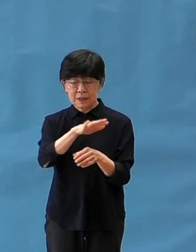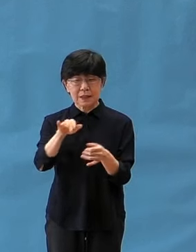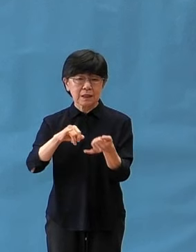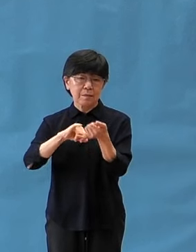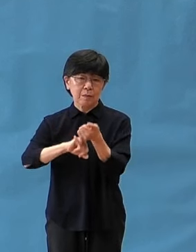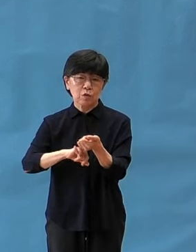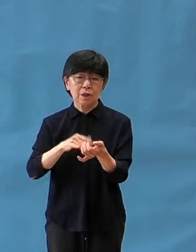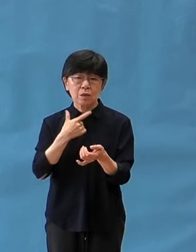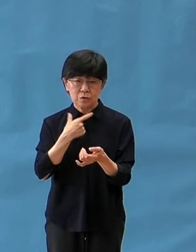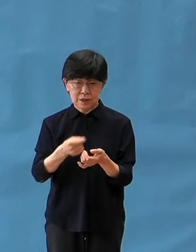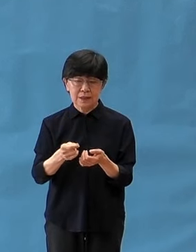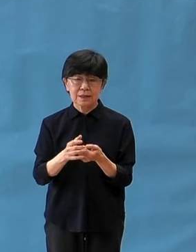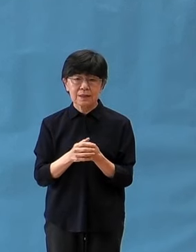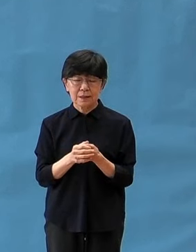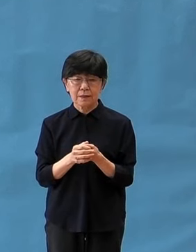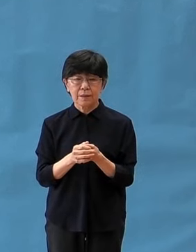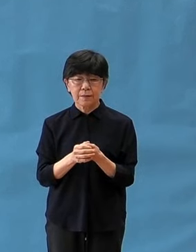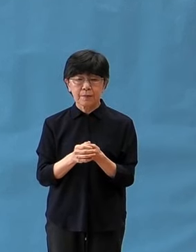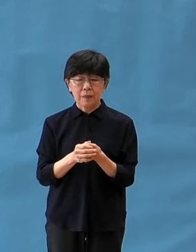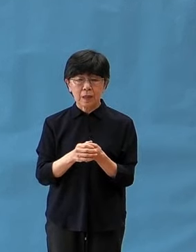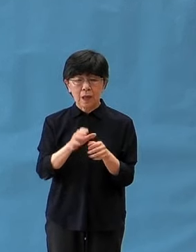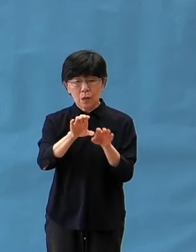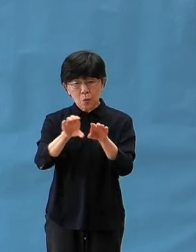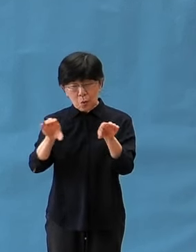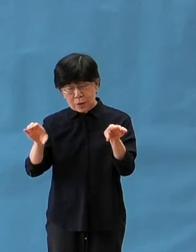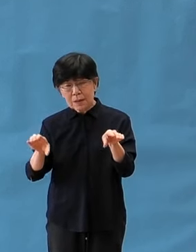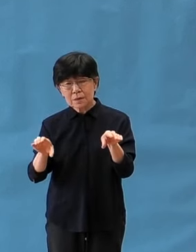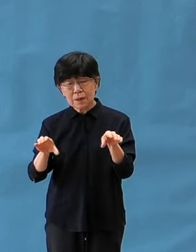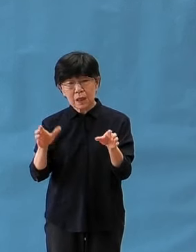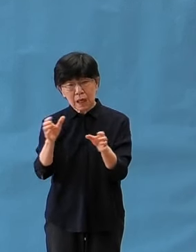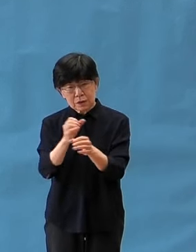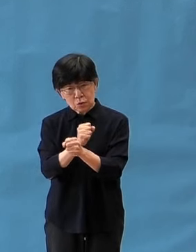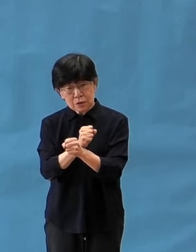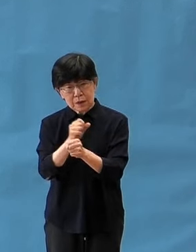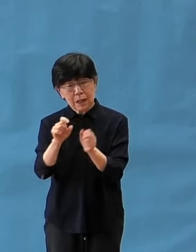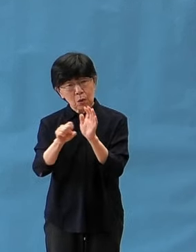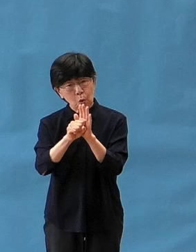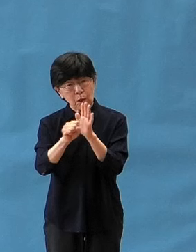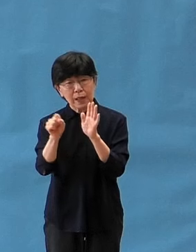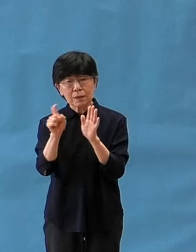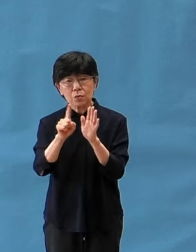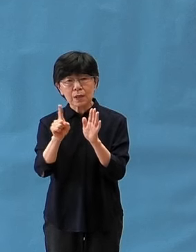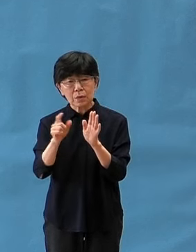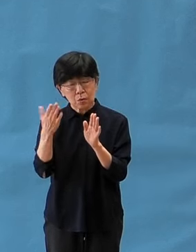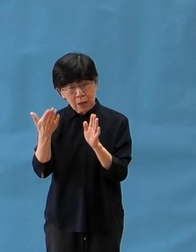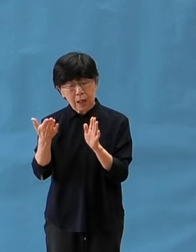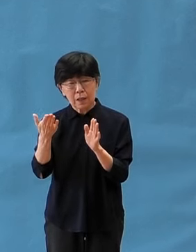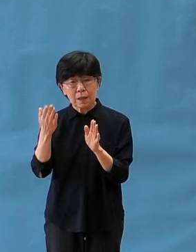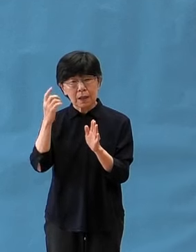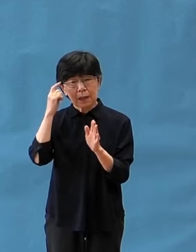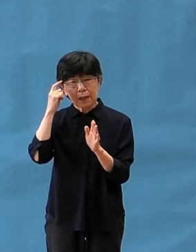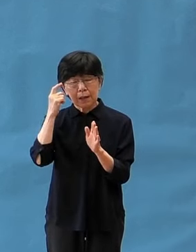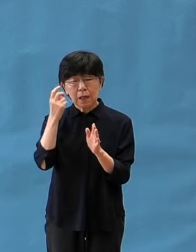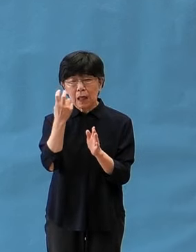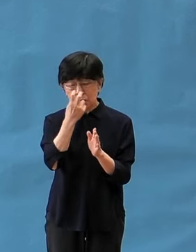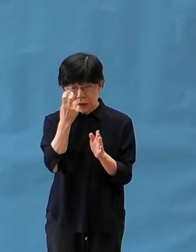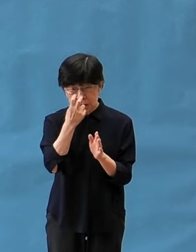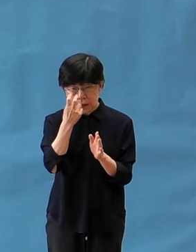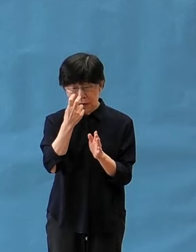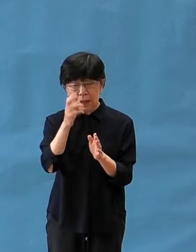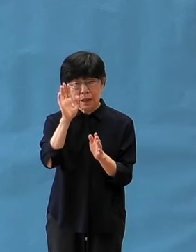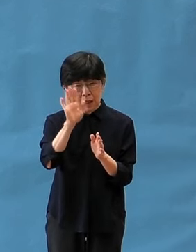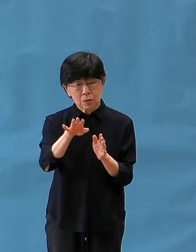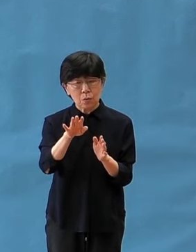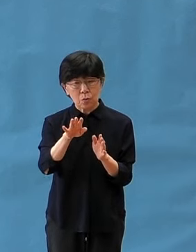その混雑解消にどの程度寄与するかということを見極めた上で考えていかなきゃいけないというふうに